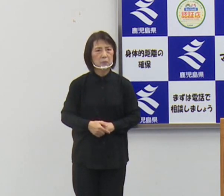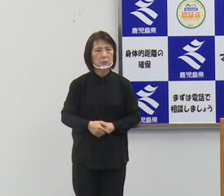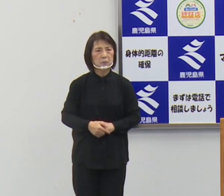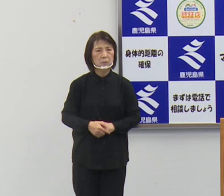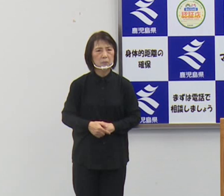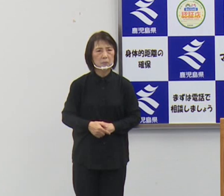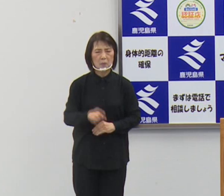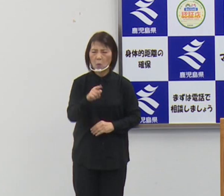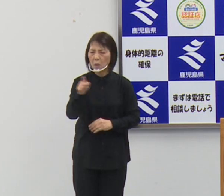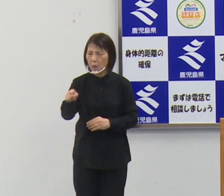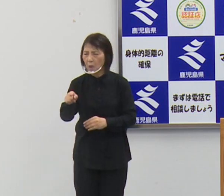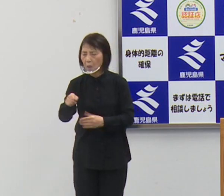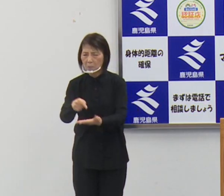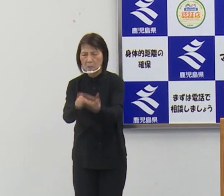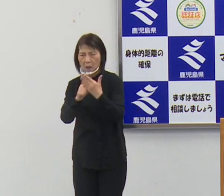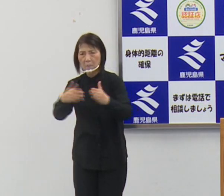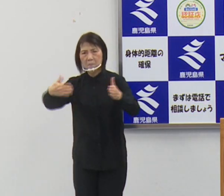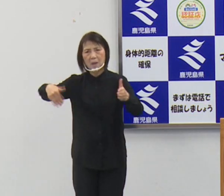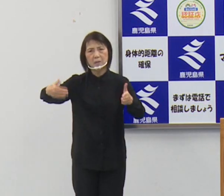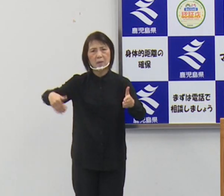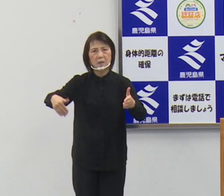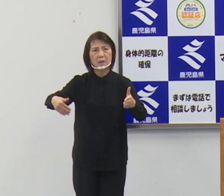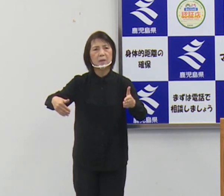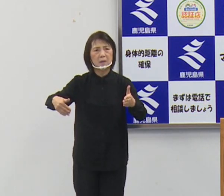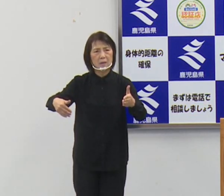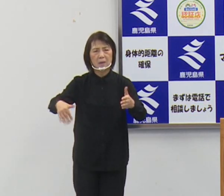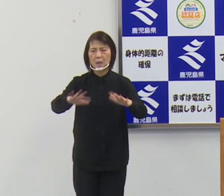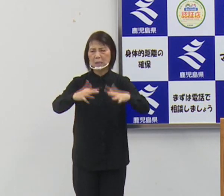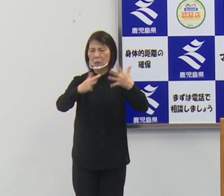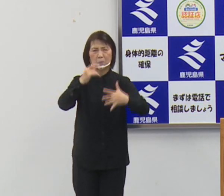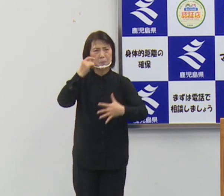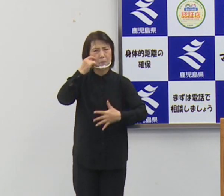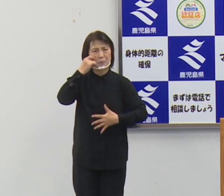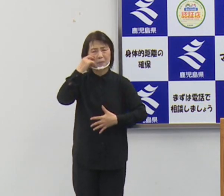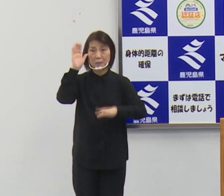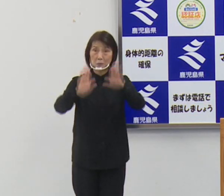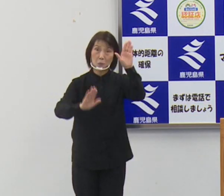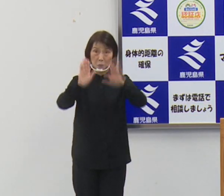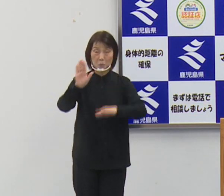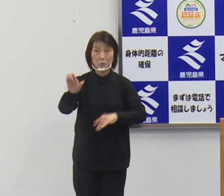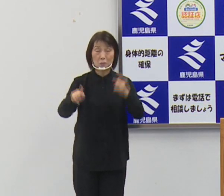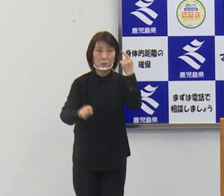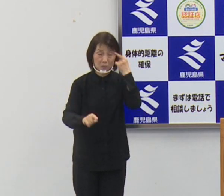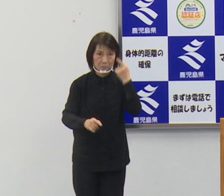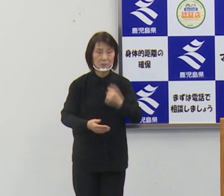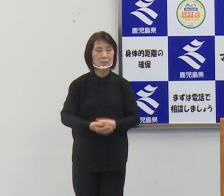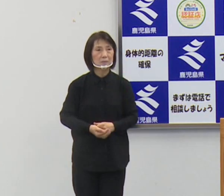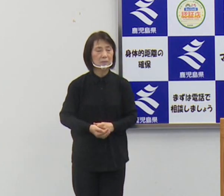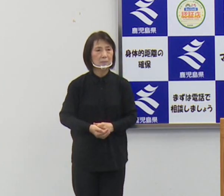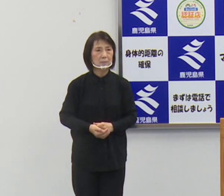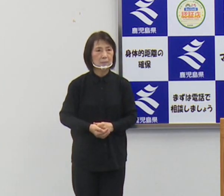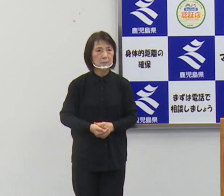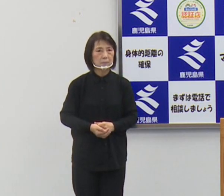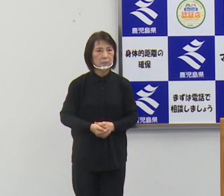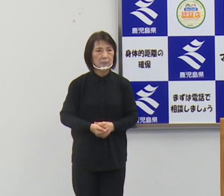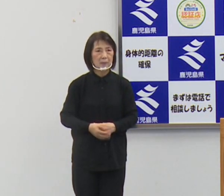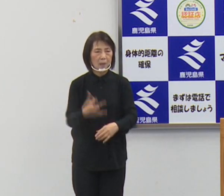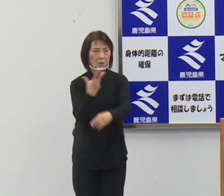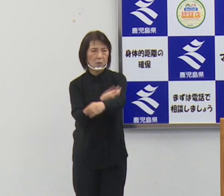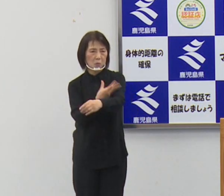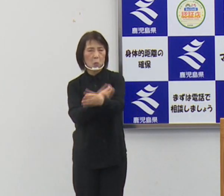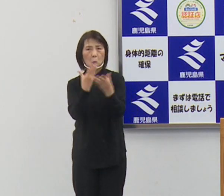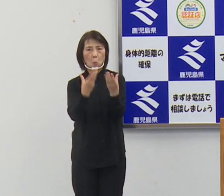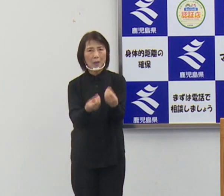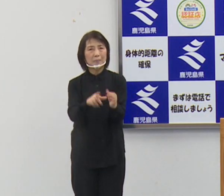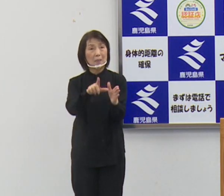ていないので、それをこう緩めるということは難しい状況だと思うんですが、政府の方でそれをワクチンを打った場